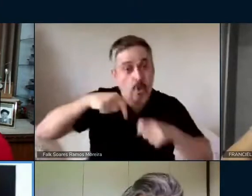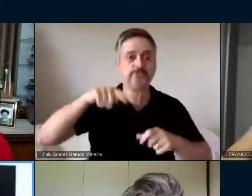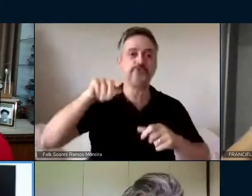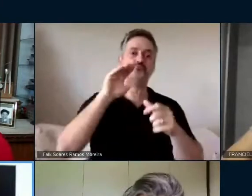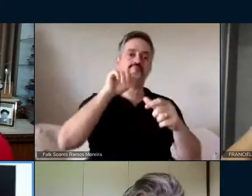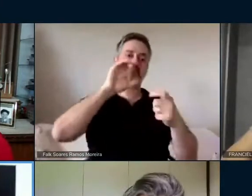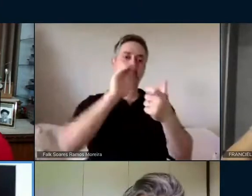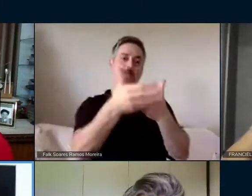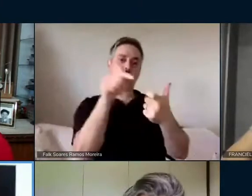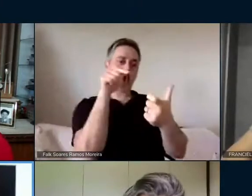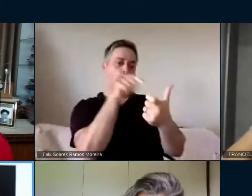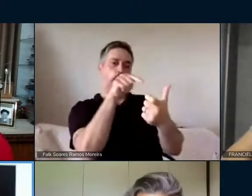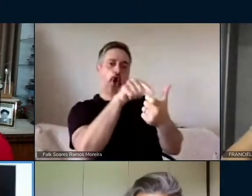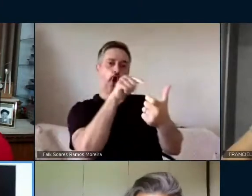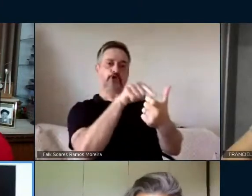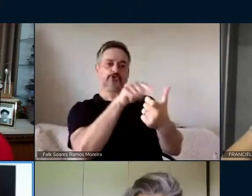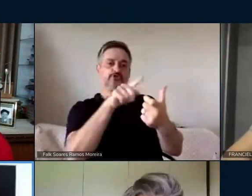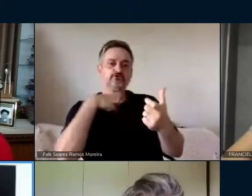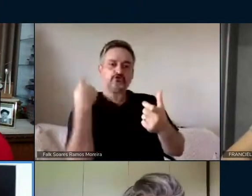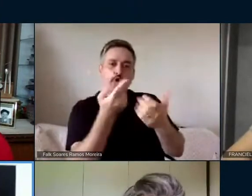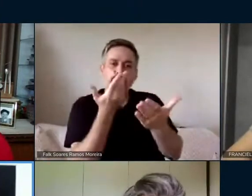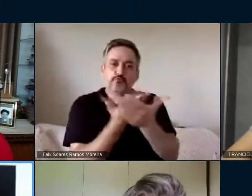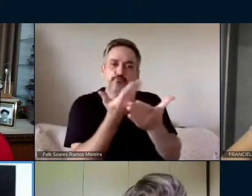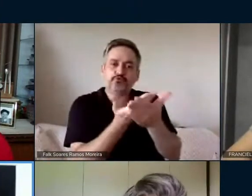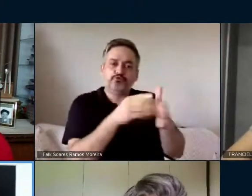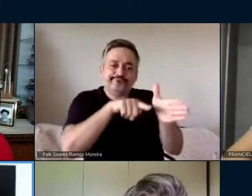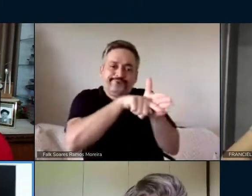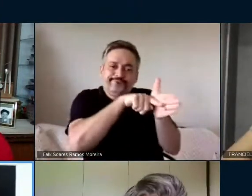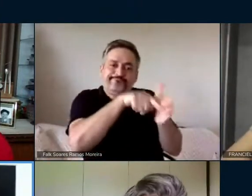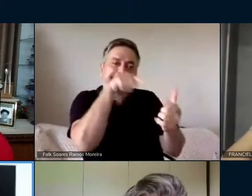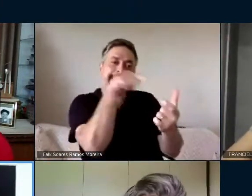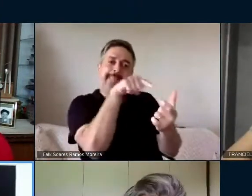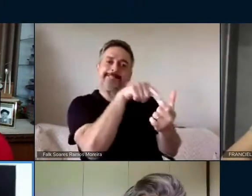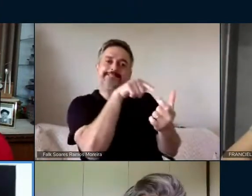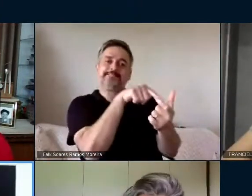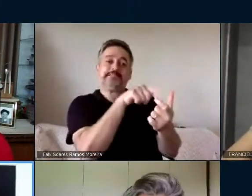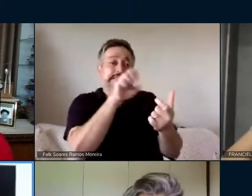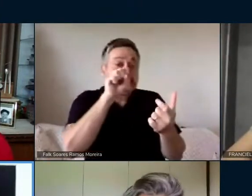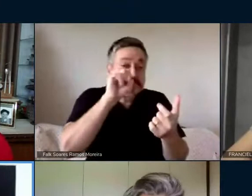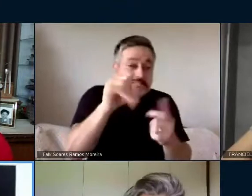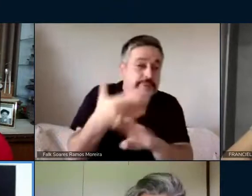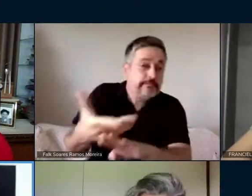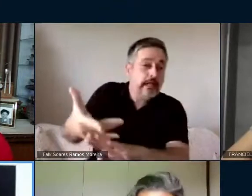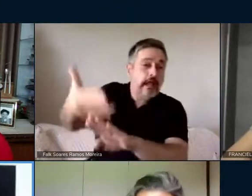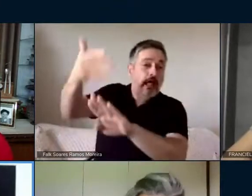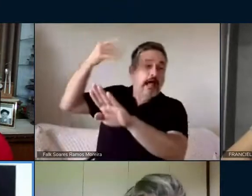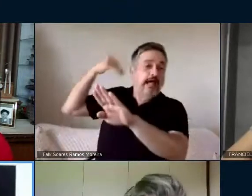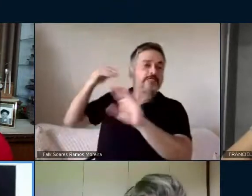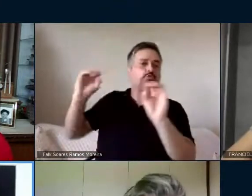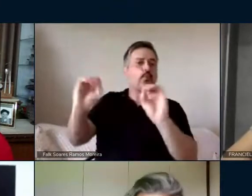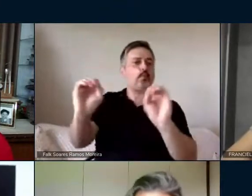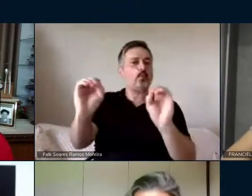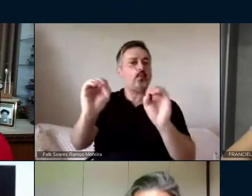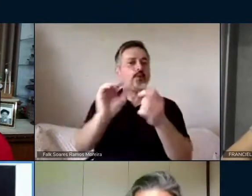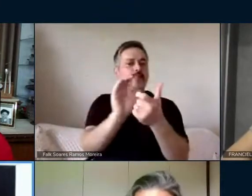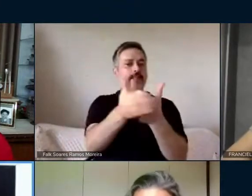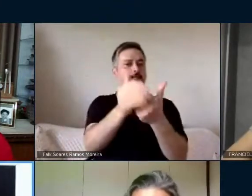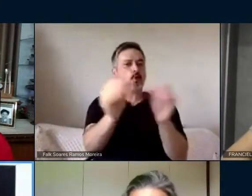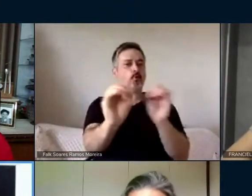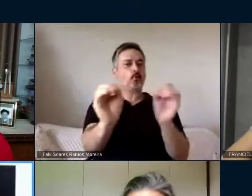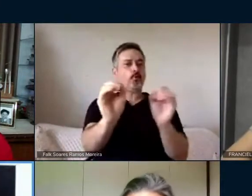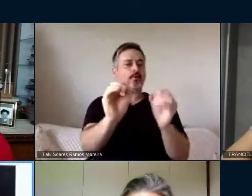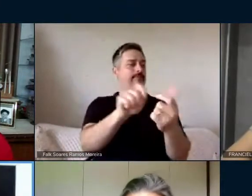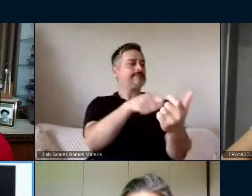duas informações. Então, a terminologia, para nós, serve para isso.